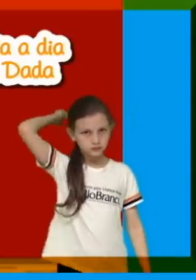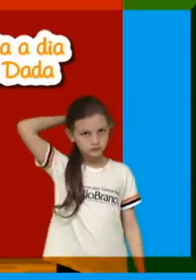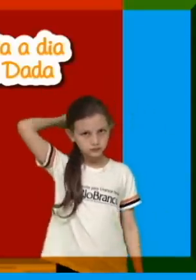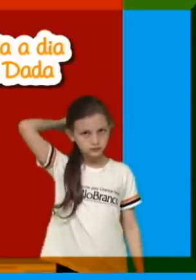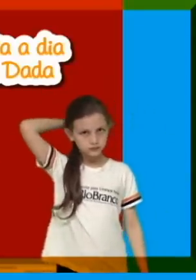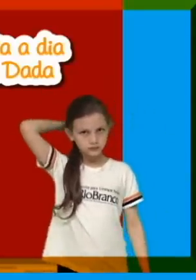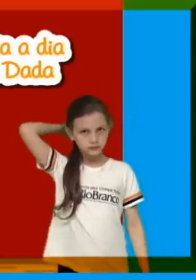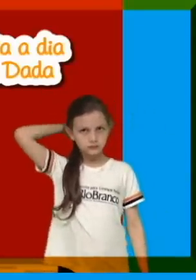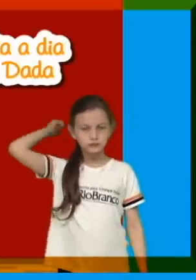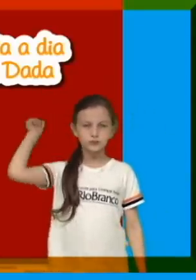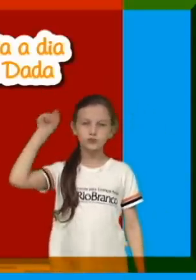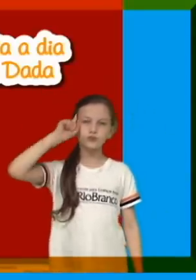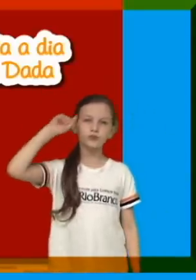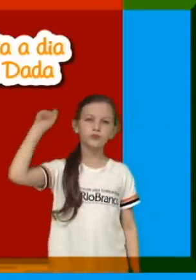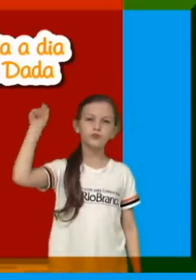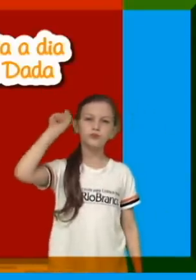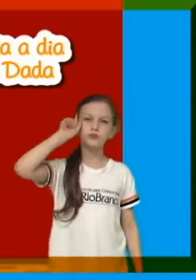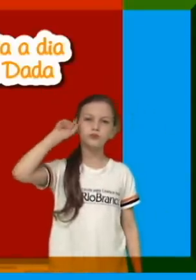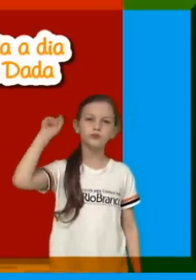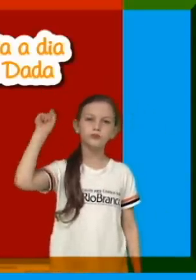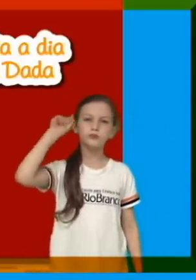Dadá.